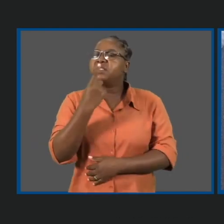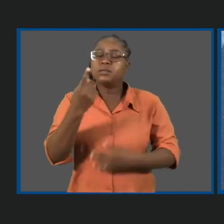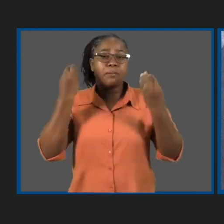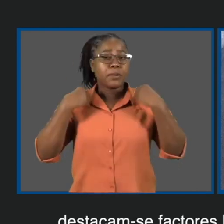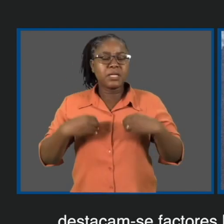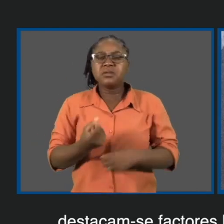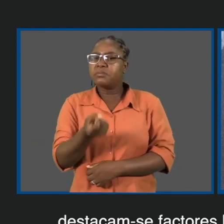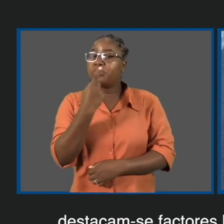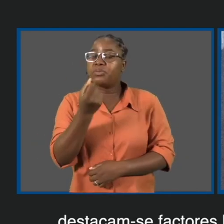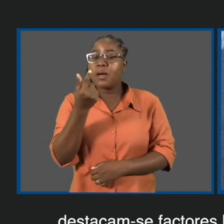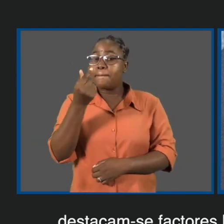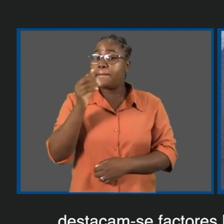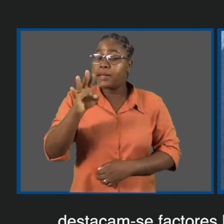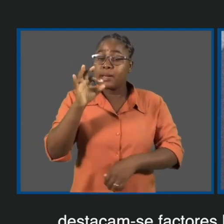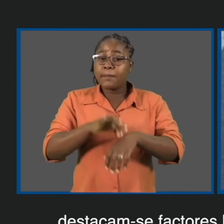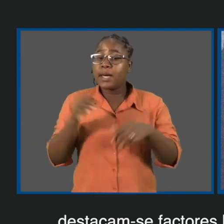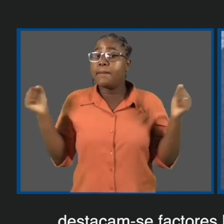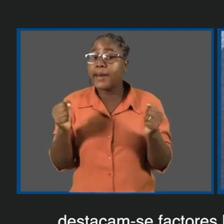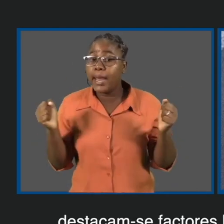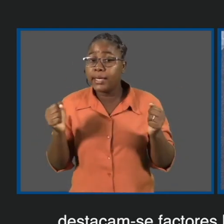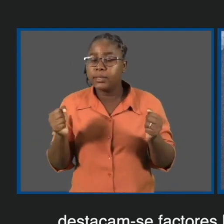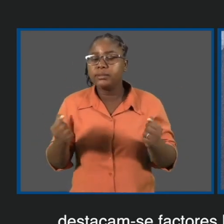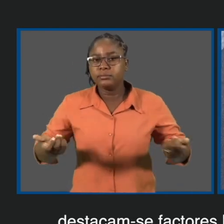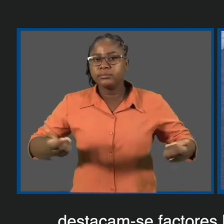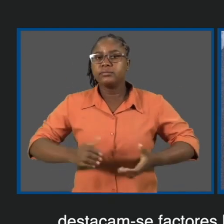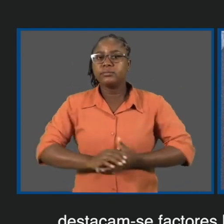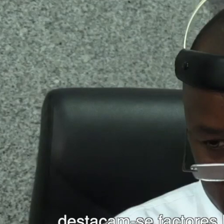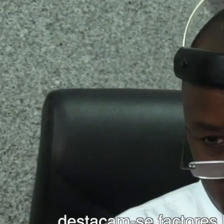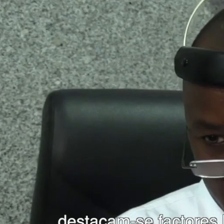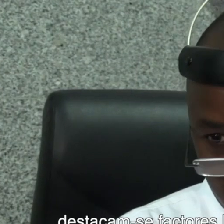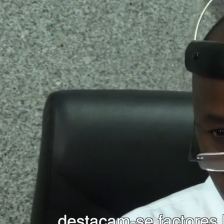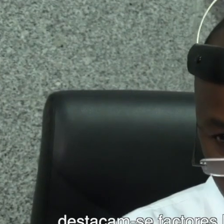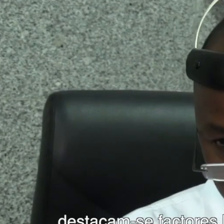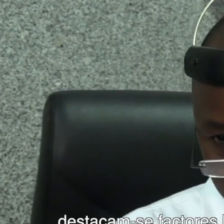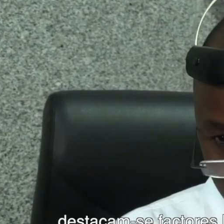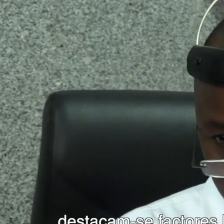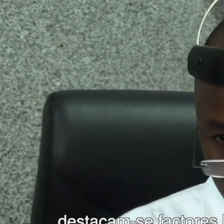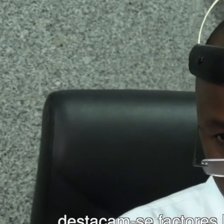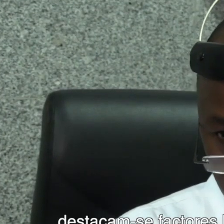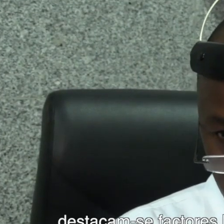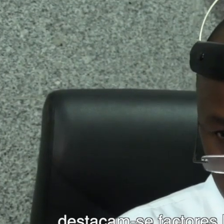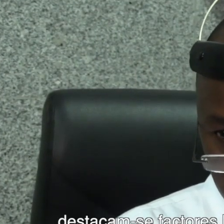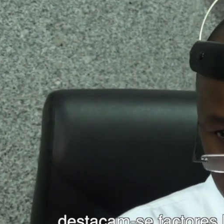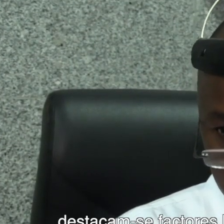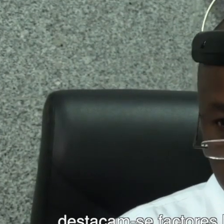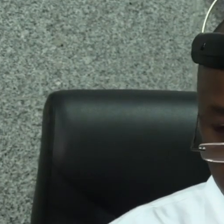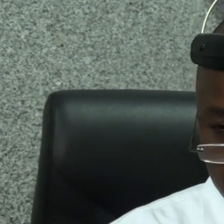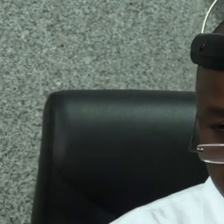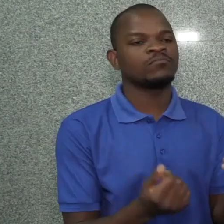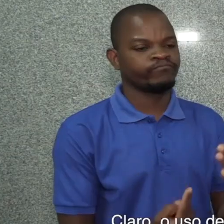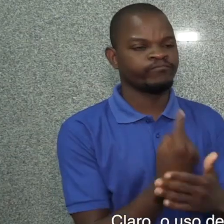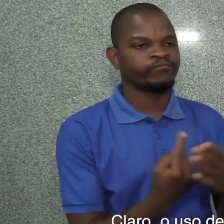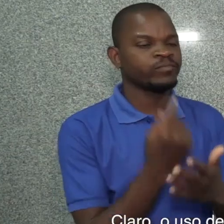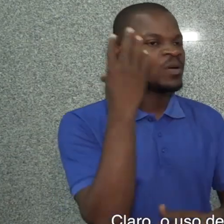causas, destacam-se fatores hereditários e efeitos colaterais de medicamentos para tratamento da tuberculose e